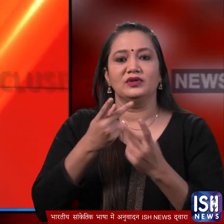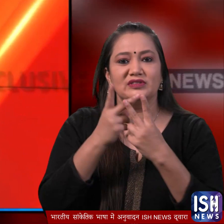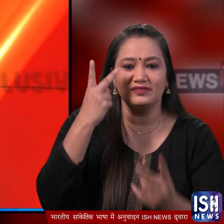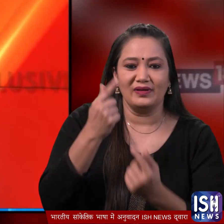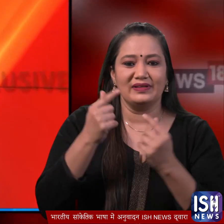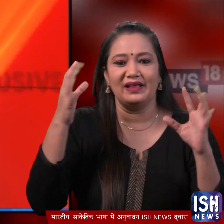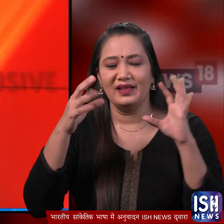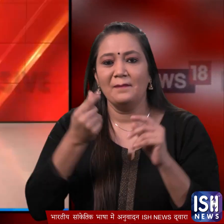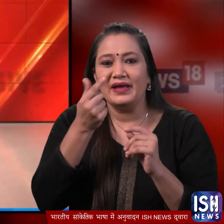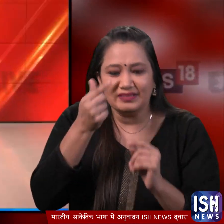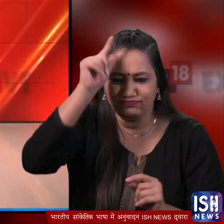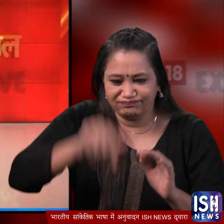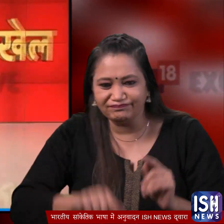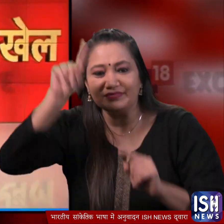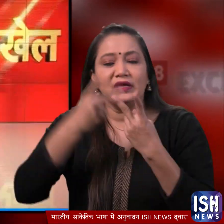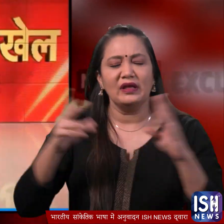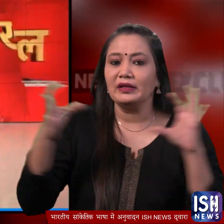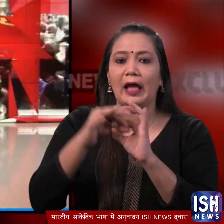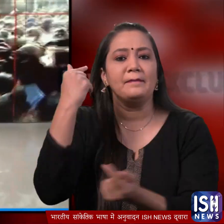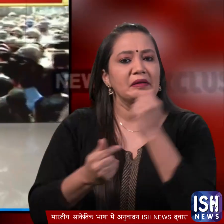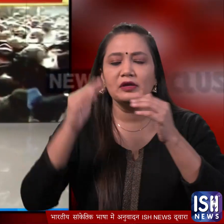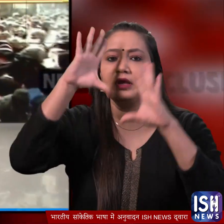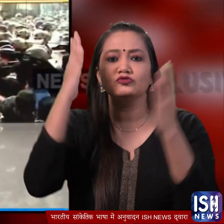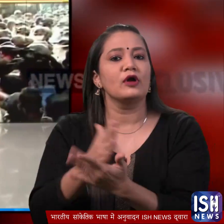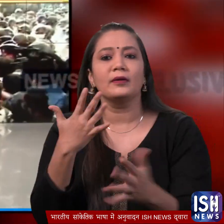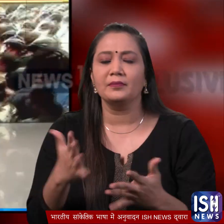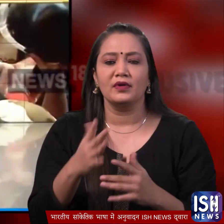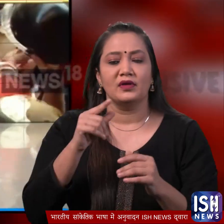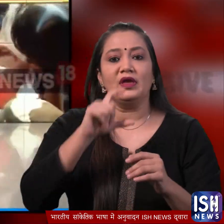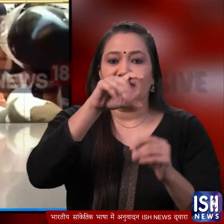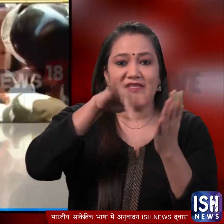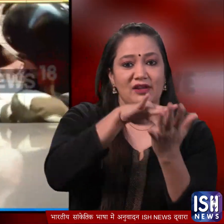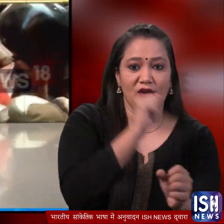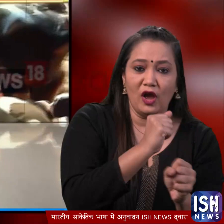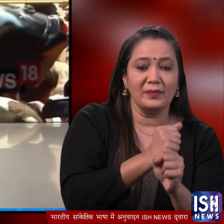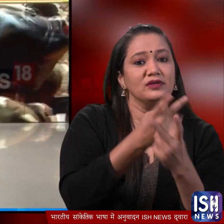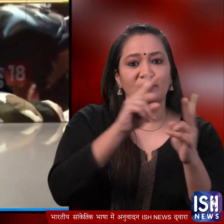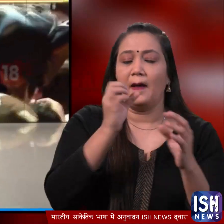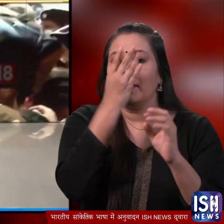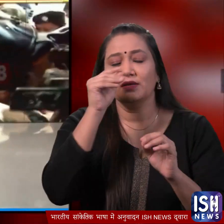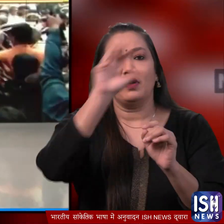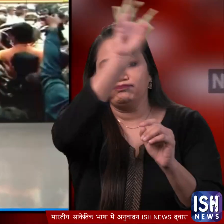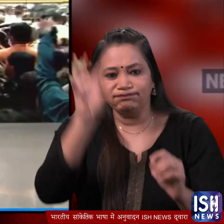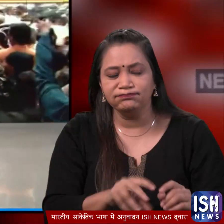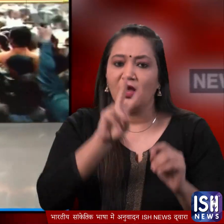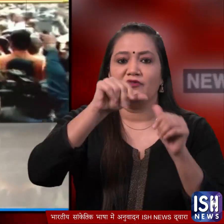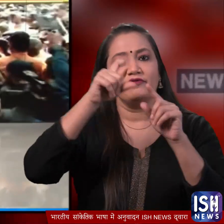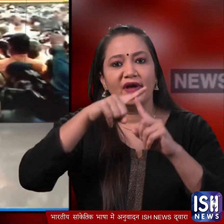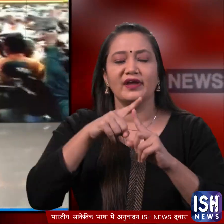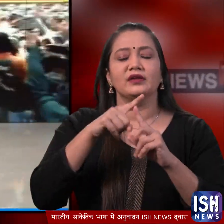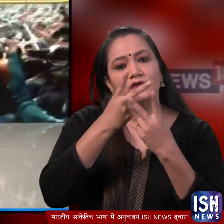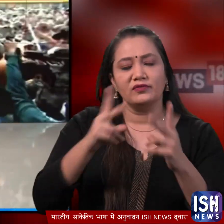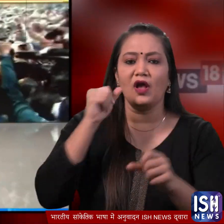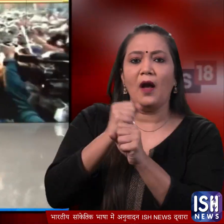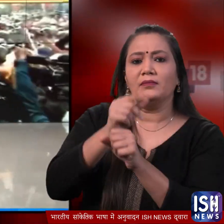हुआ सियासी खेल थमने का नाम नहीं ले रहा। केंद्र सरकार की एक्साइज ड्यूटी घटाने के बाद से बीजेपी राज्यों की सरकारों पर वैट घटाने के लिए दबाव बना